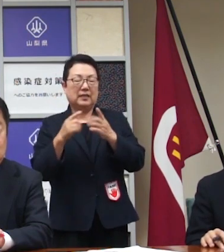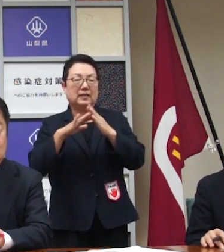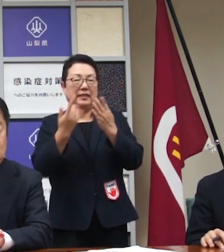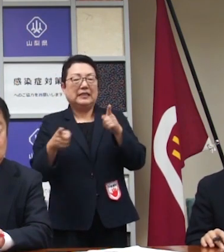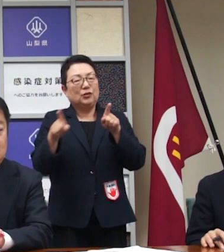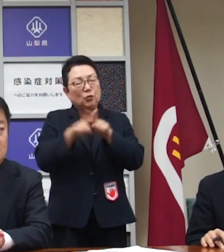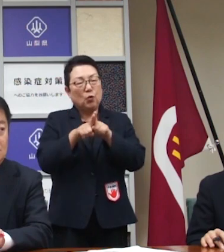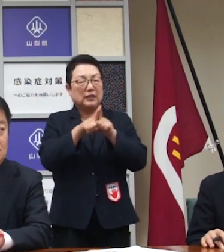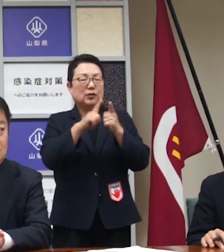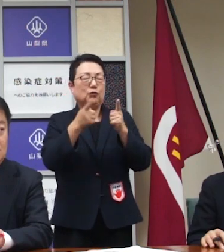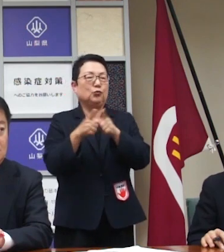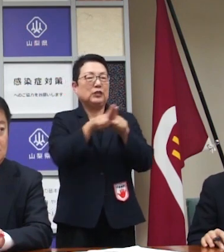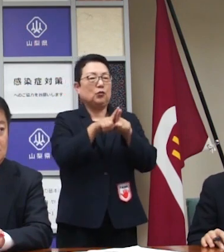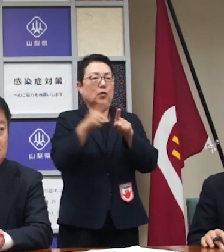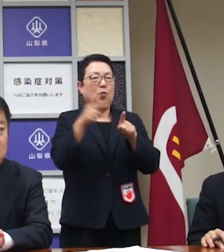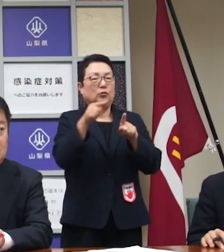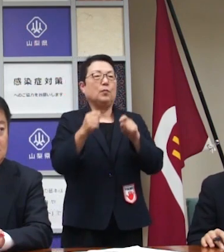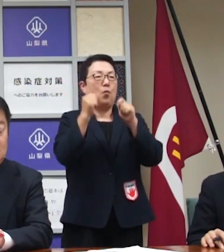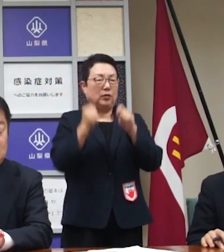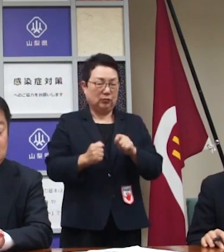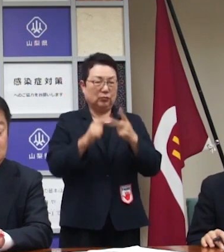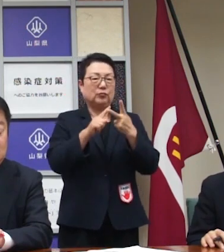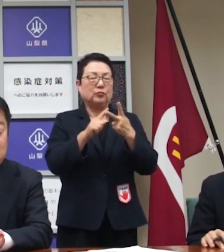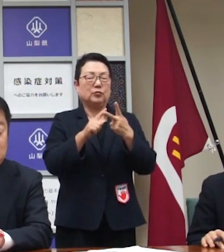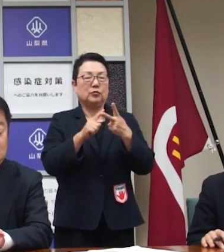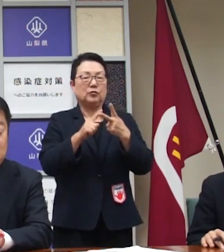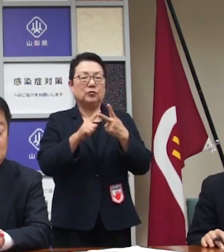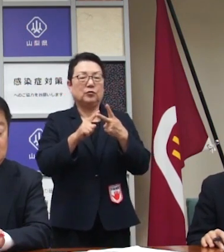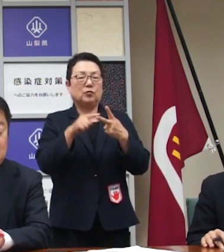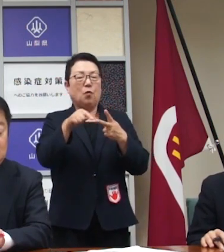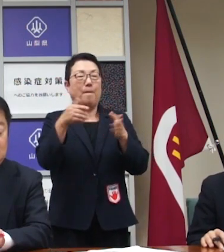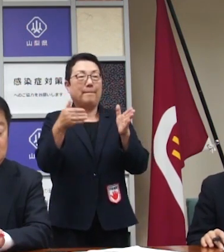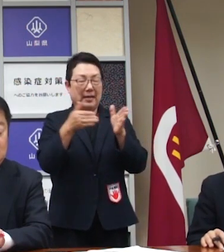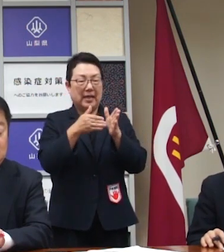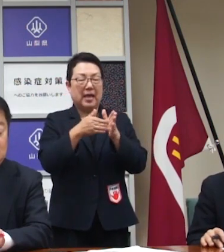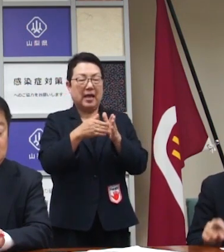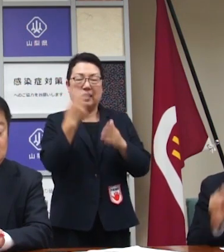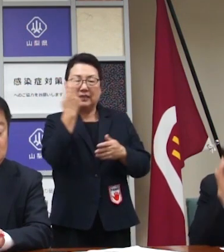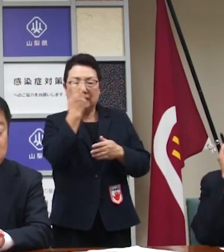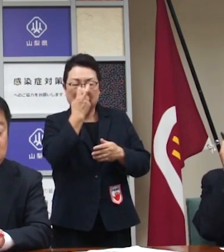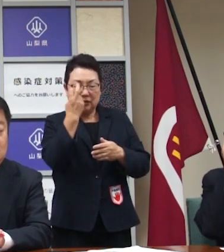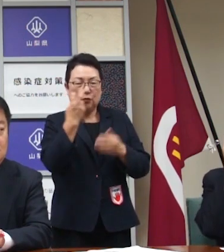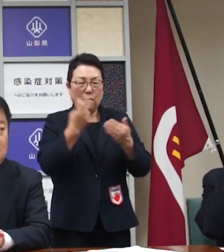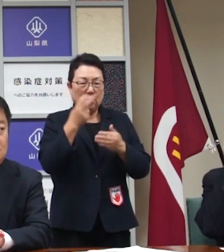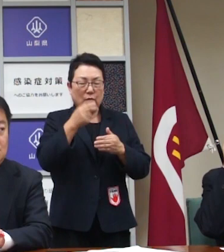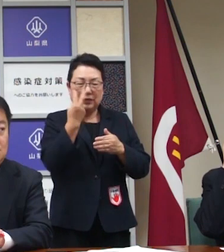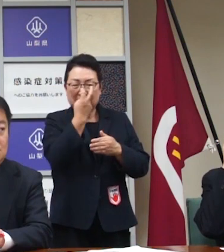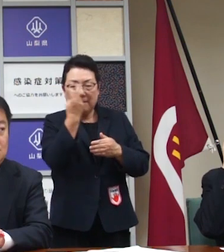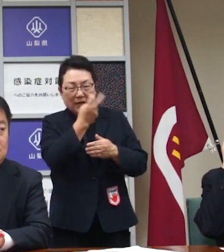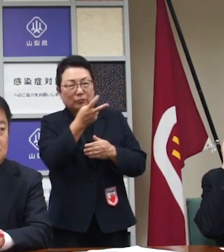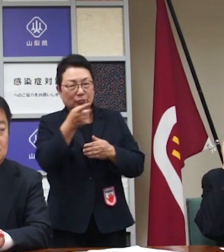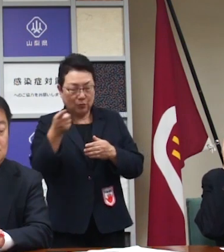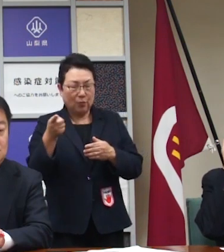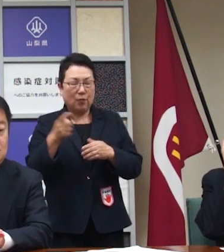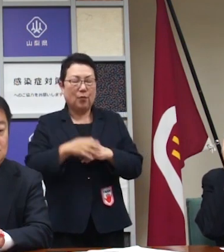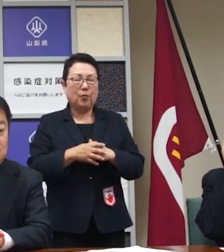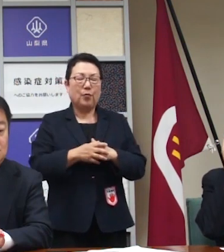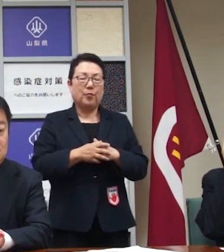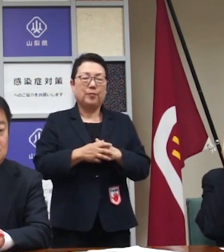かも来られますよね。そういうところまでのちょっといろいろ調べようとすると、